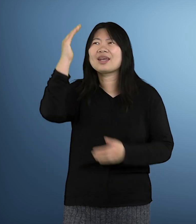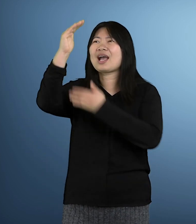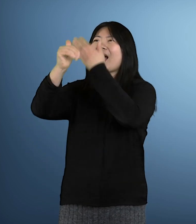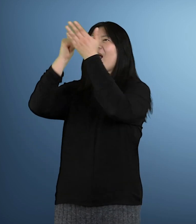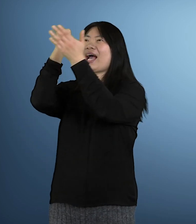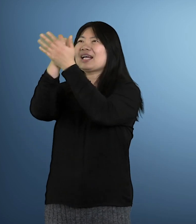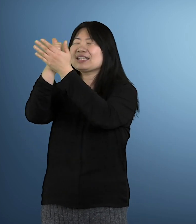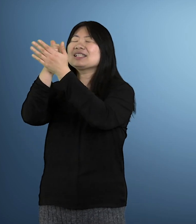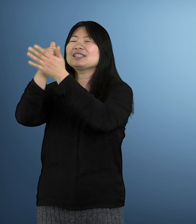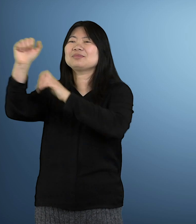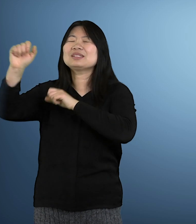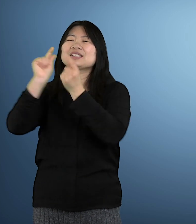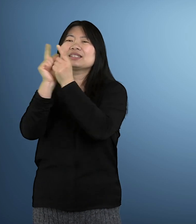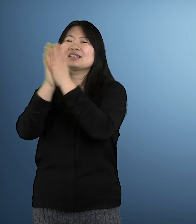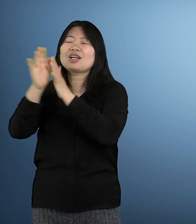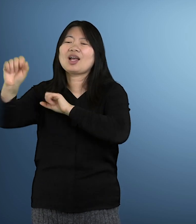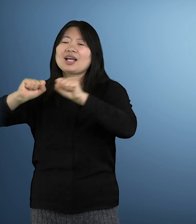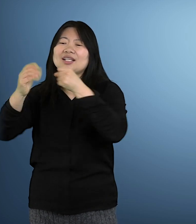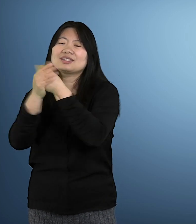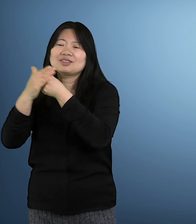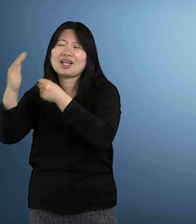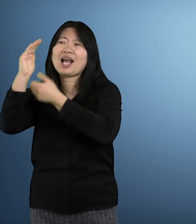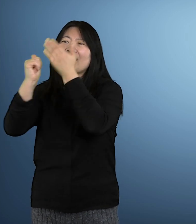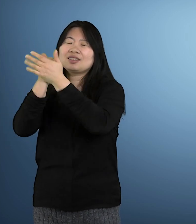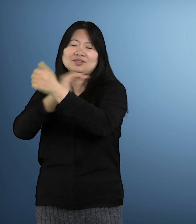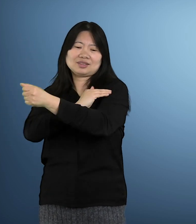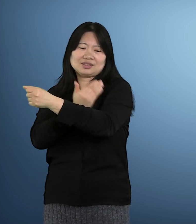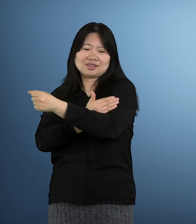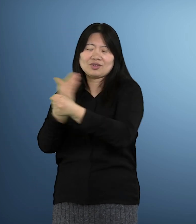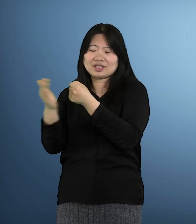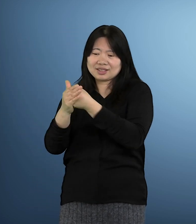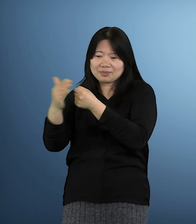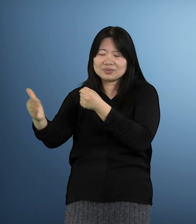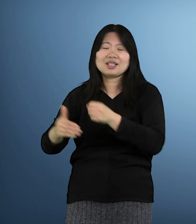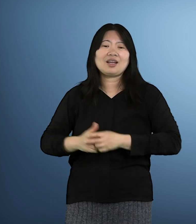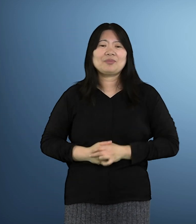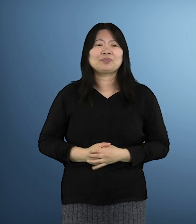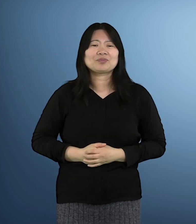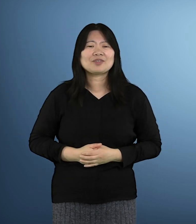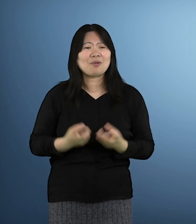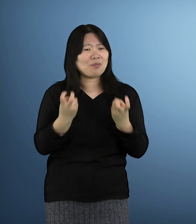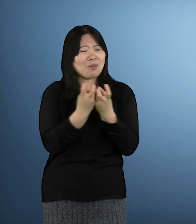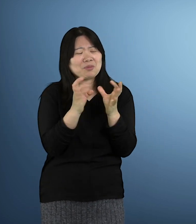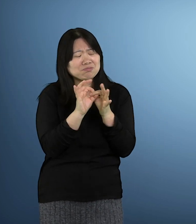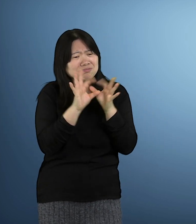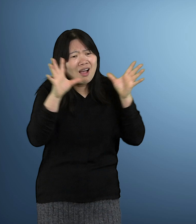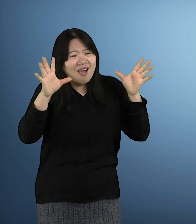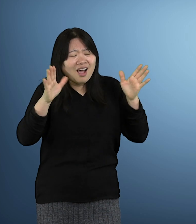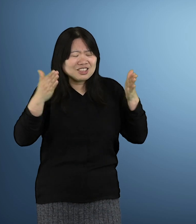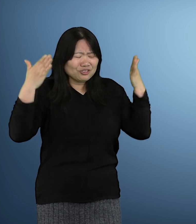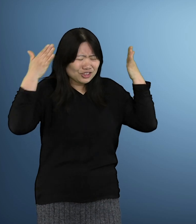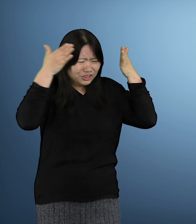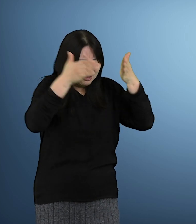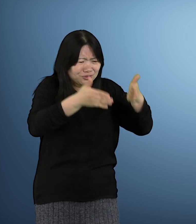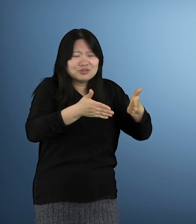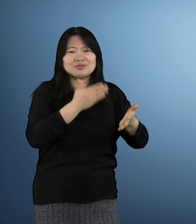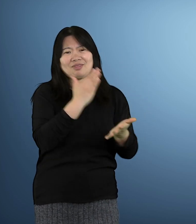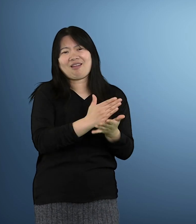그들이 막을 수가 없다, 그 말이에요. 그러니까 방법이 아무래면 좋다, 여기에 초점이 있는 게